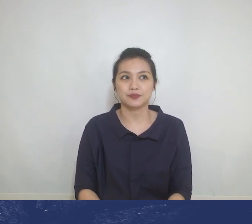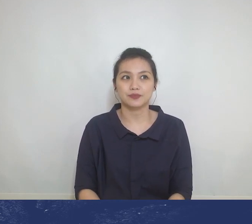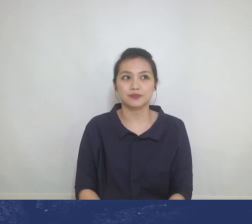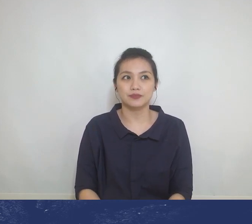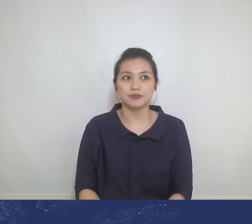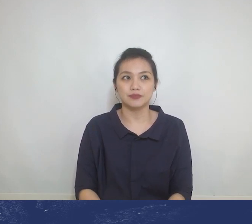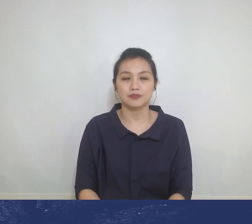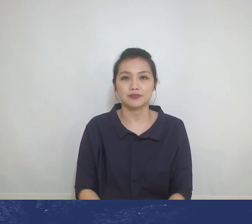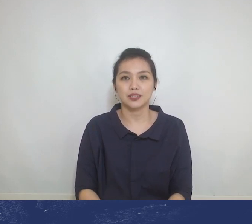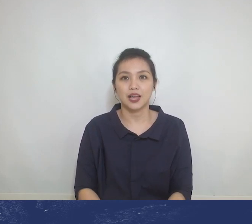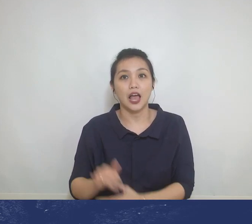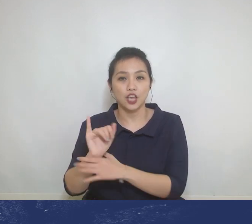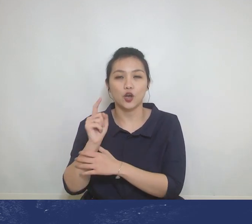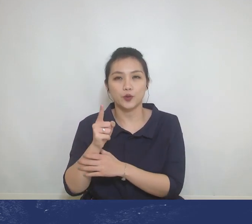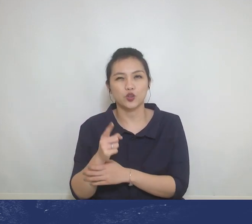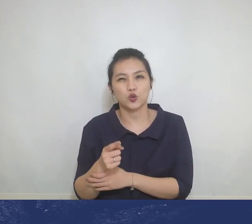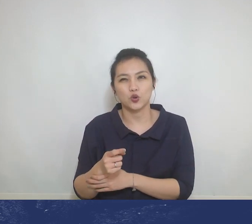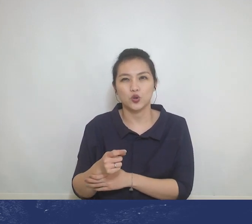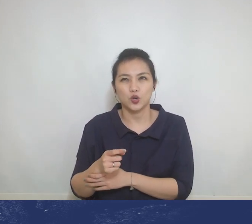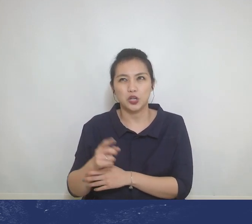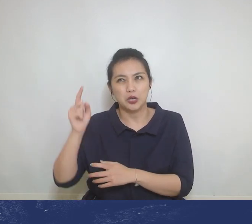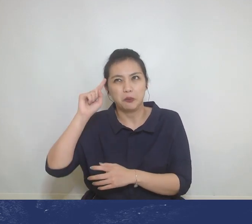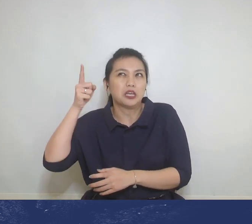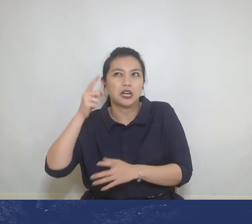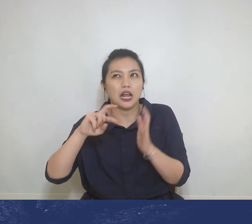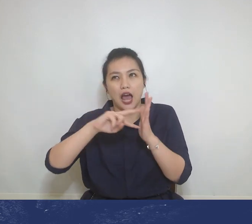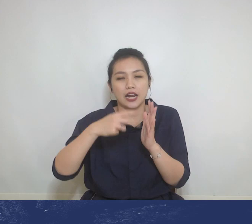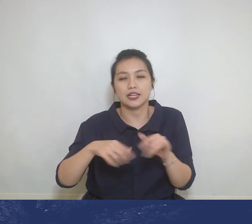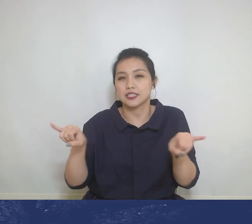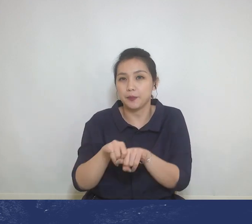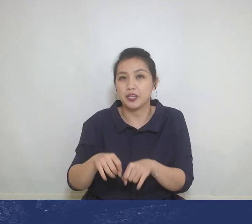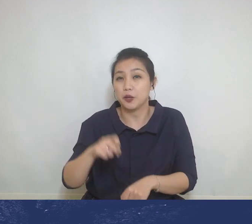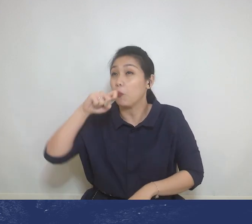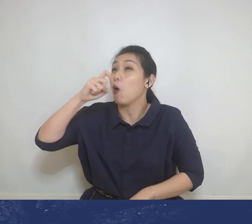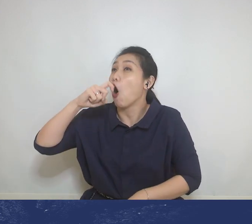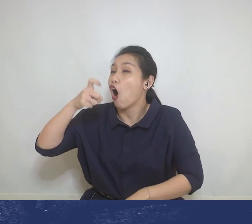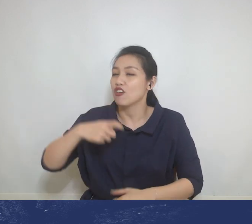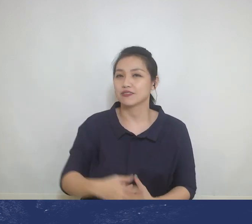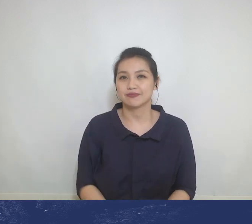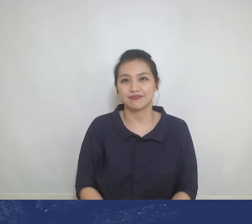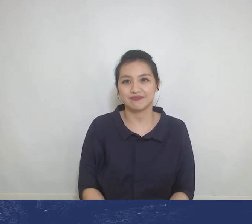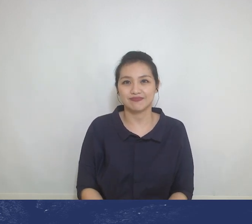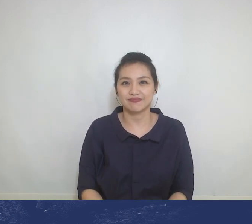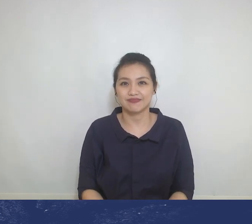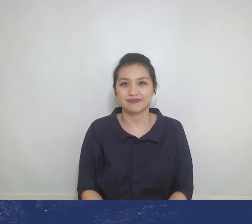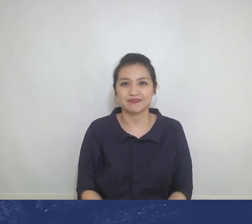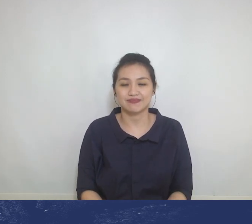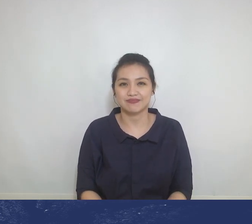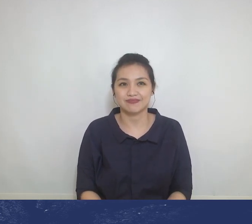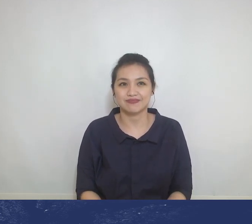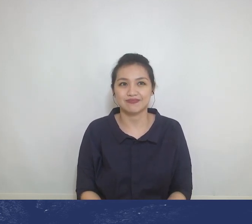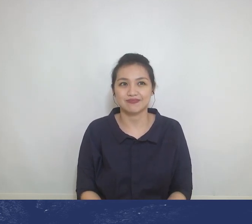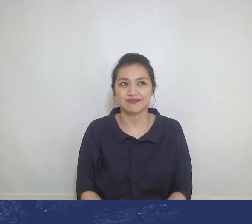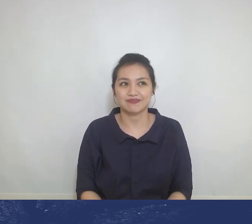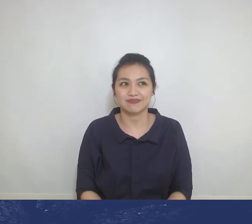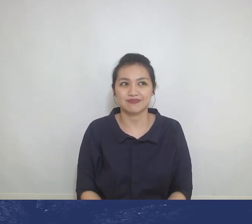namanya rhyming dengan penipu, dengan kata penipu. Kalau kita cari, kita kalau Google gitu ya, Yakub artinya